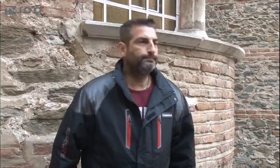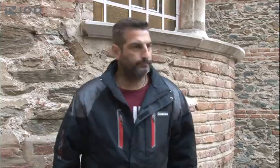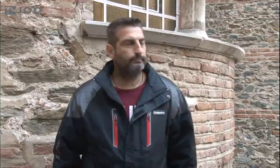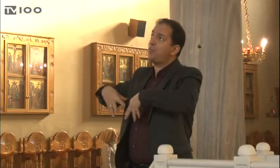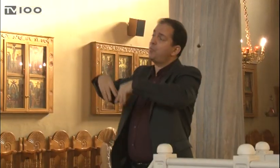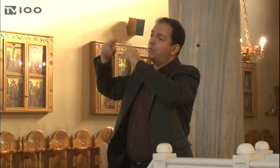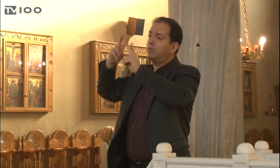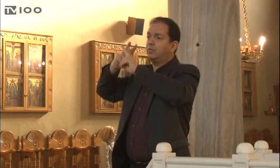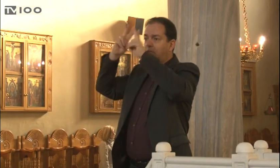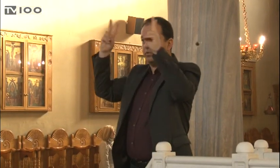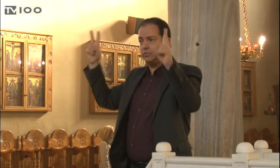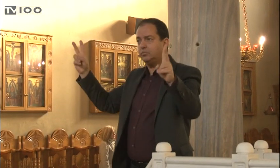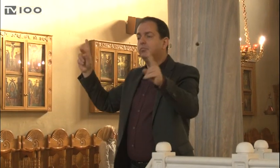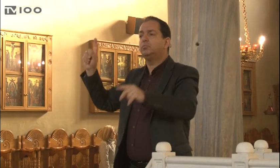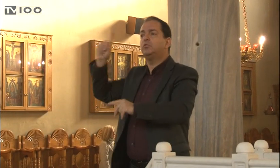Ακριβώς, ακριβώς.